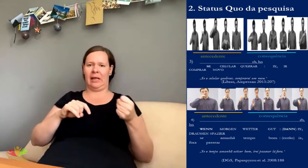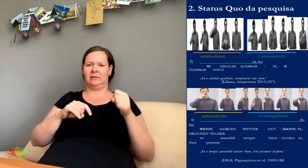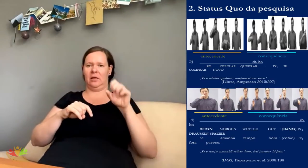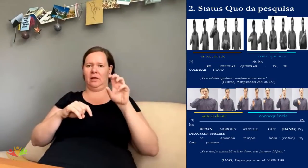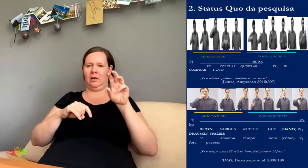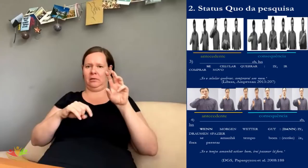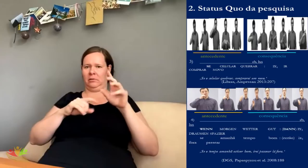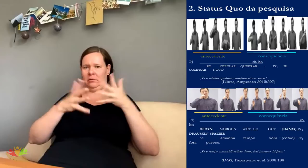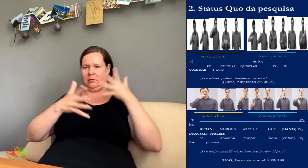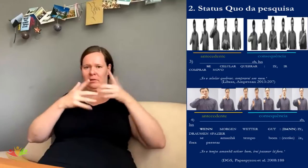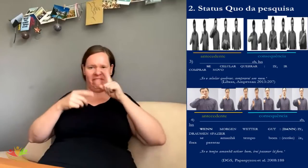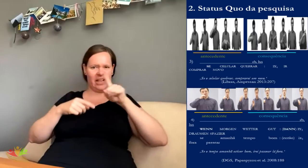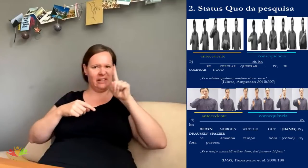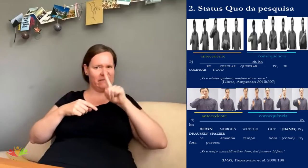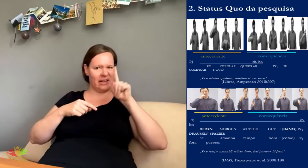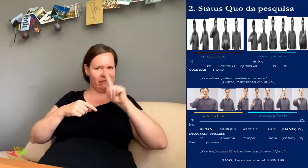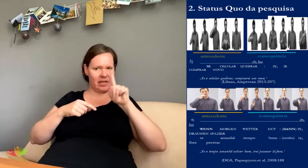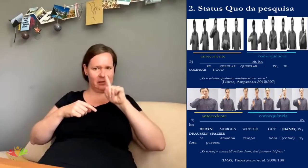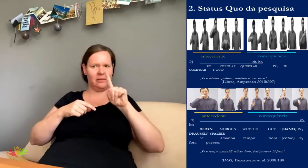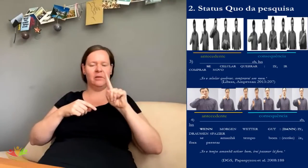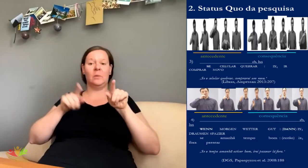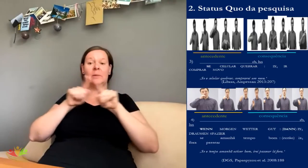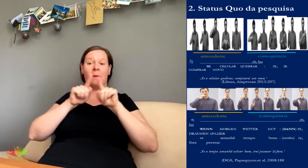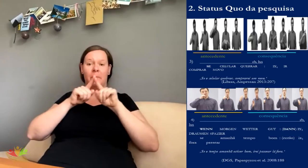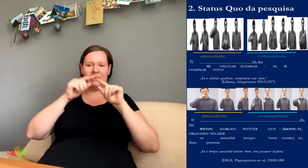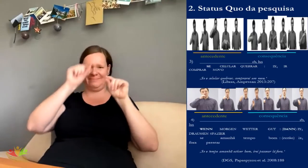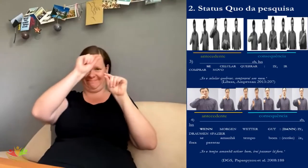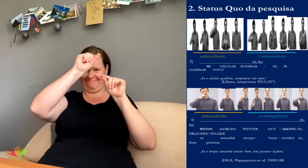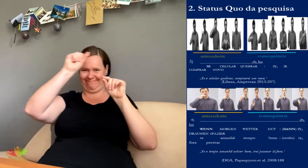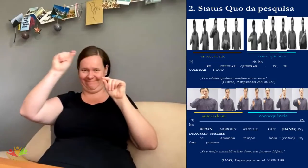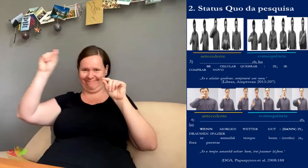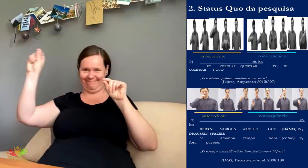a gente percebe comparando essas duas línguas de sinais